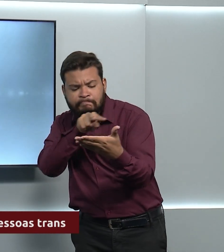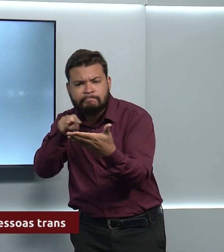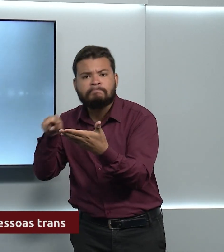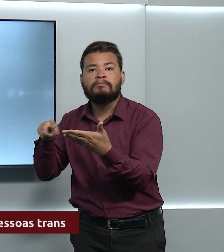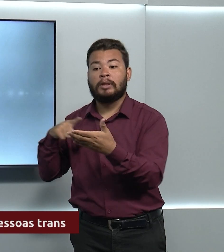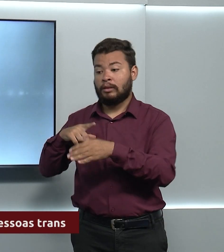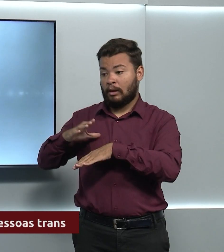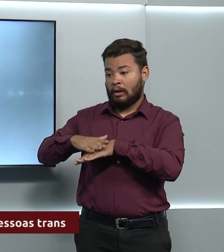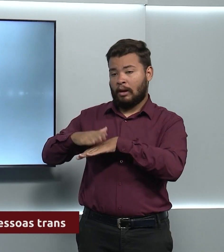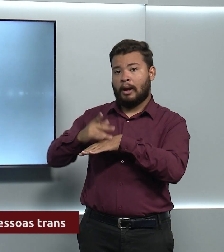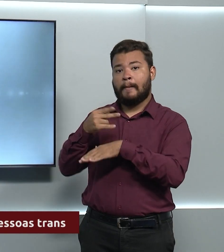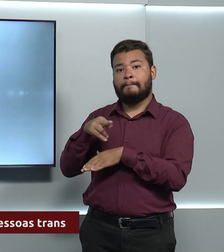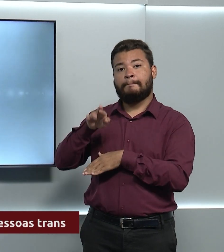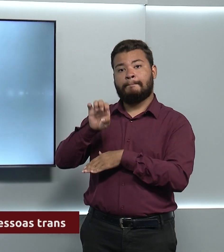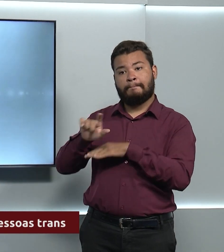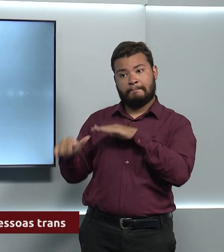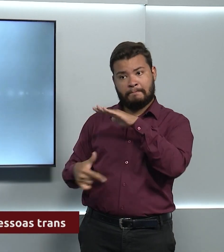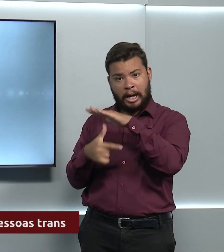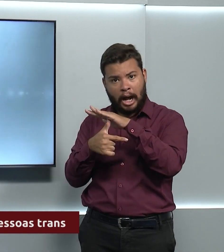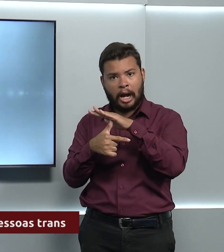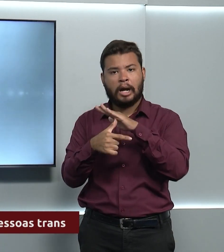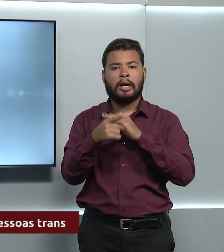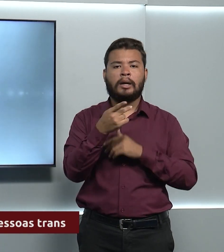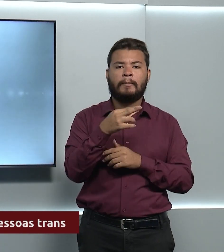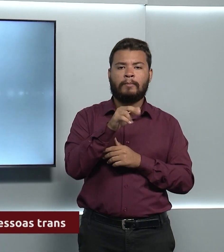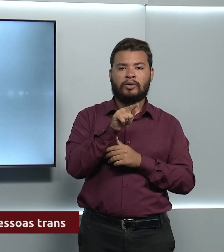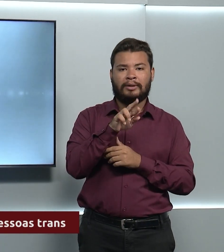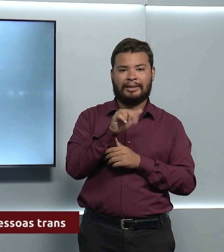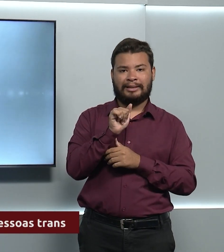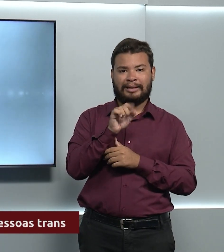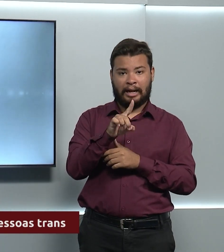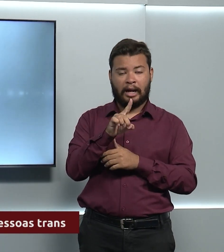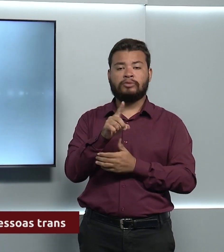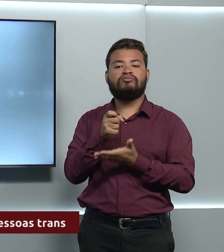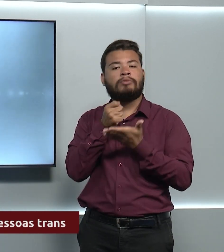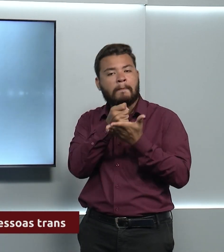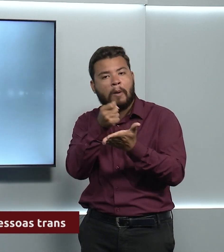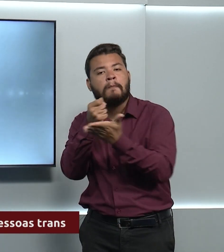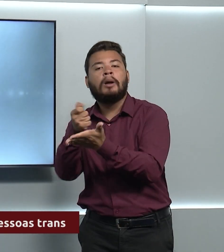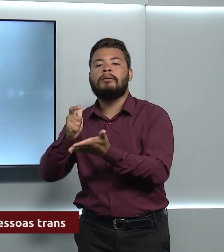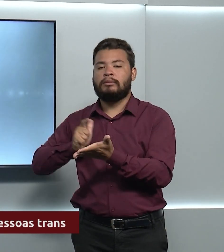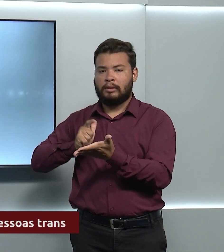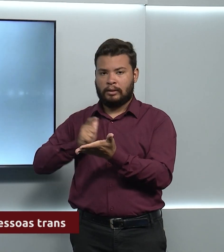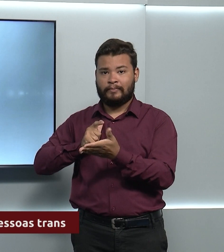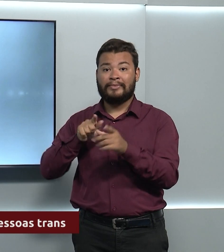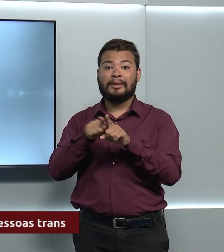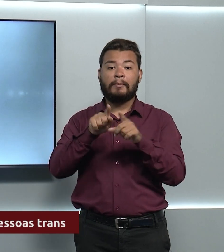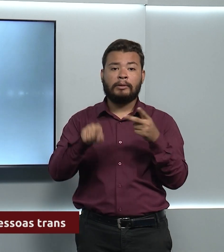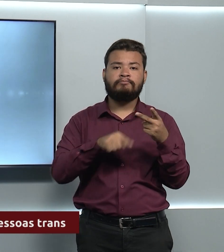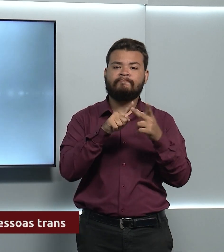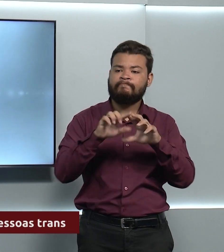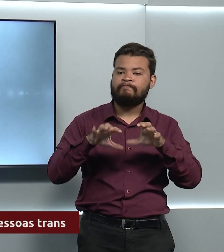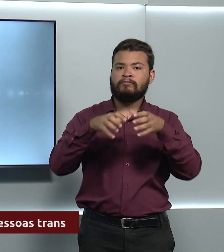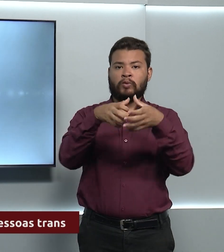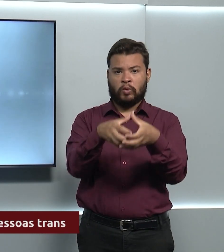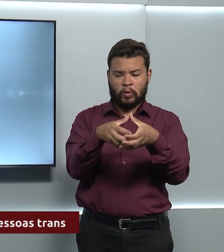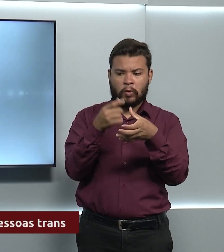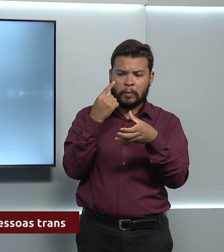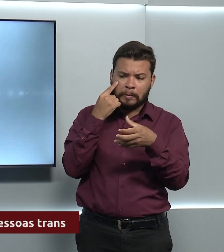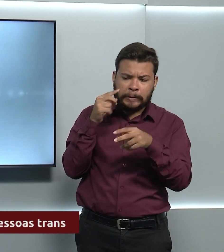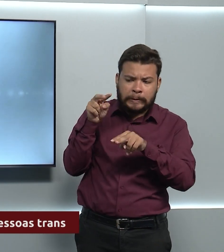da PRAE, da Prograde, e elas vão passar também por uma comissão de heteroidentificação.